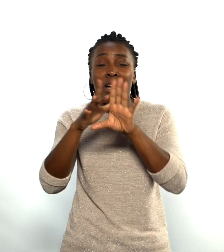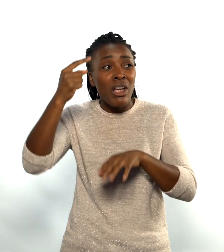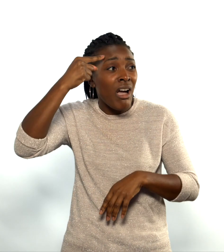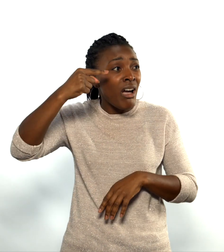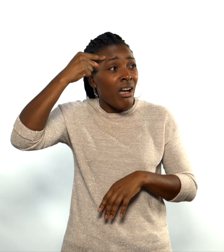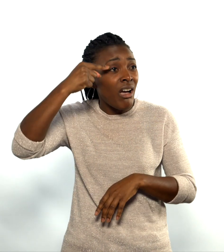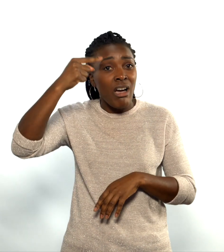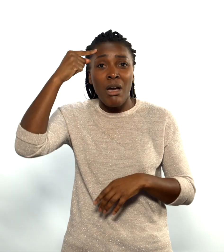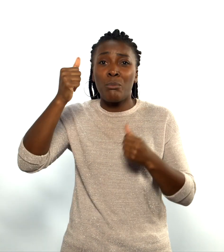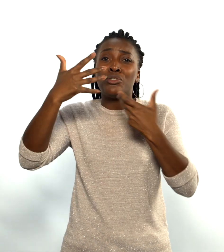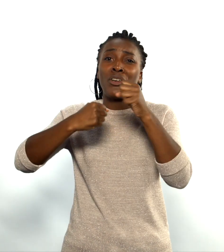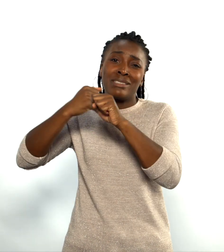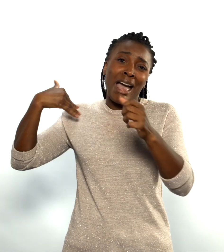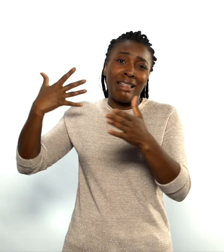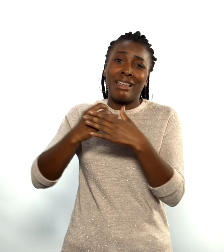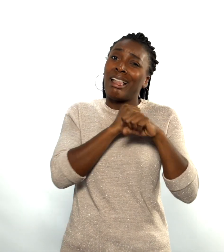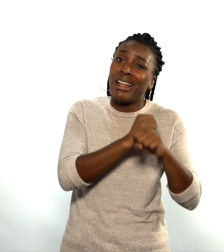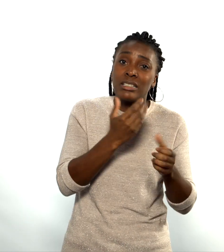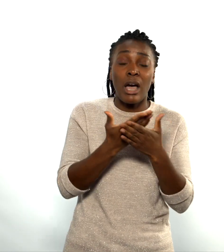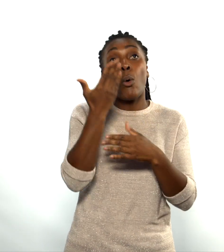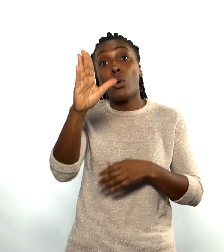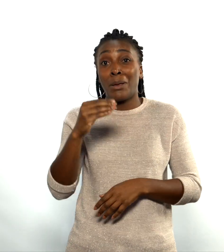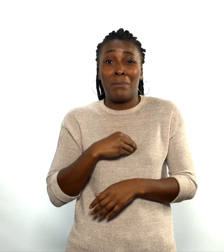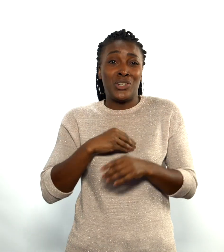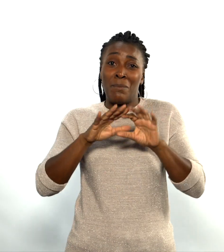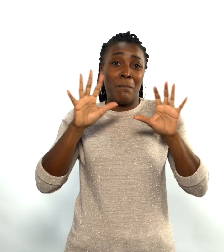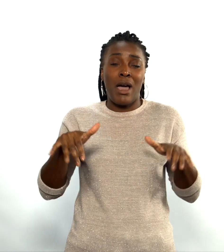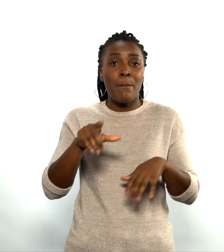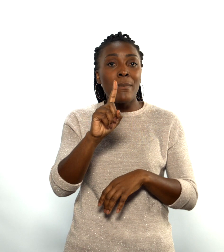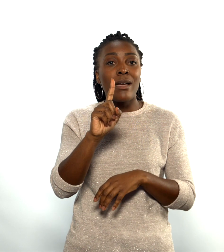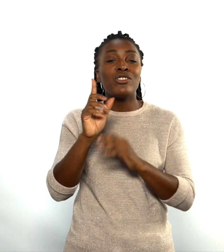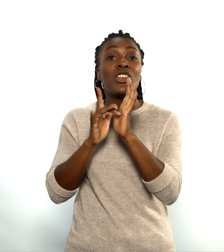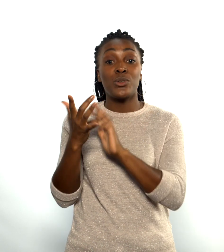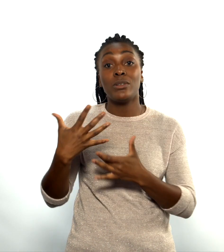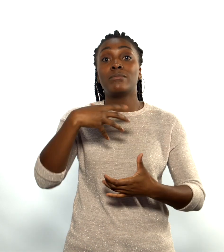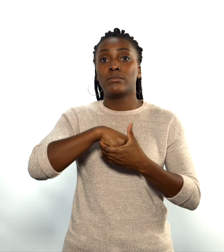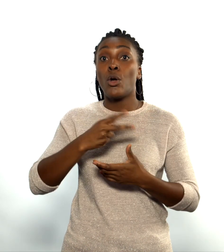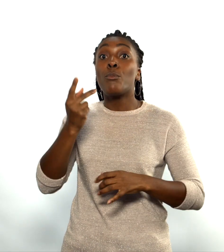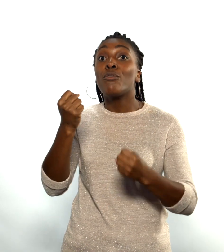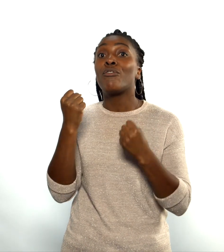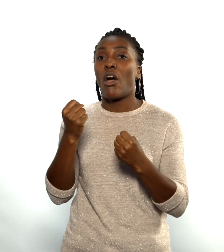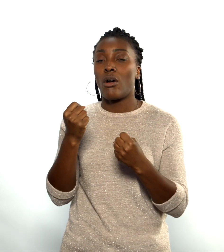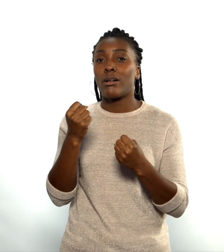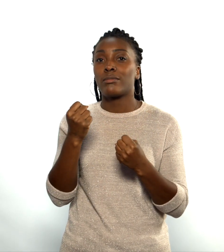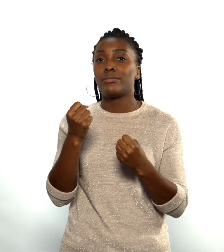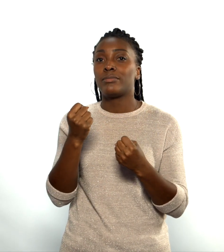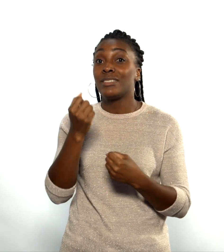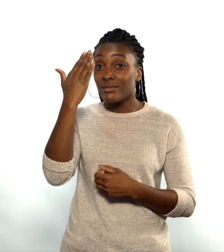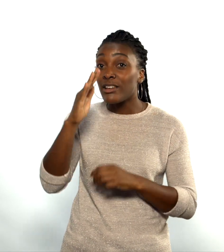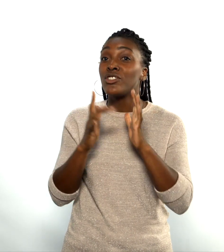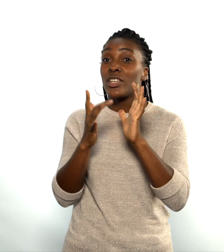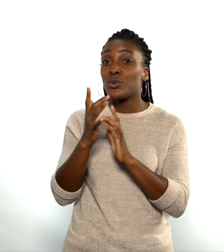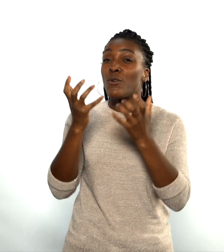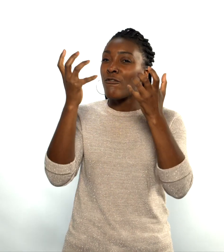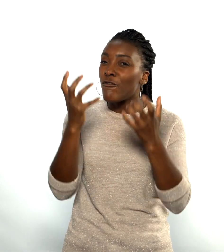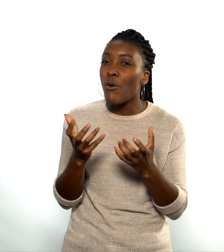peut-être tentent depuis des années, et plein d'autres péchés. Mais celui qui vit en toi est bien plus fort. Sache que Jésus